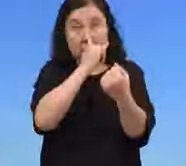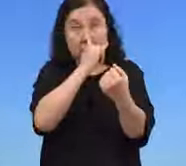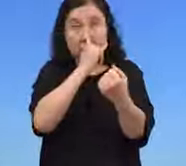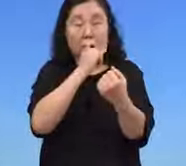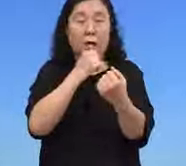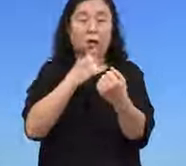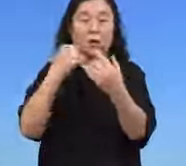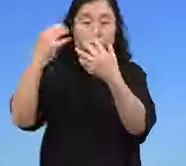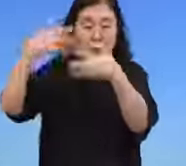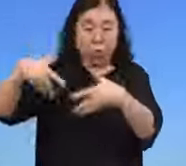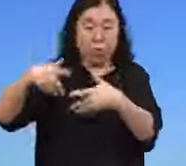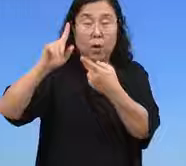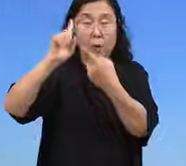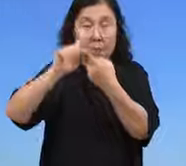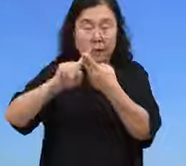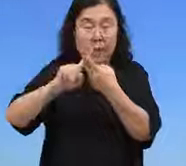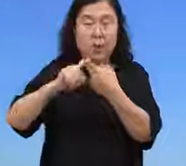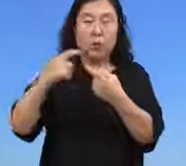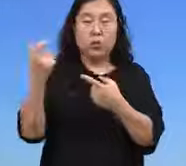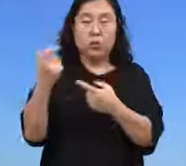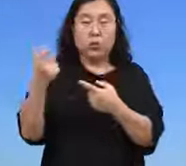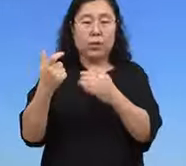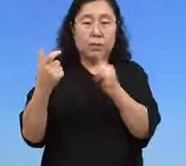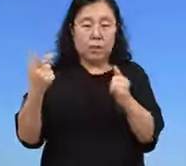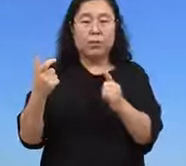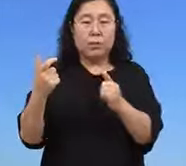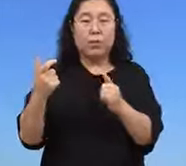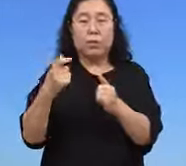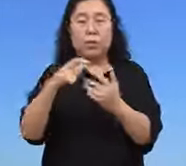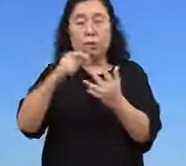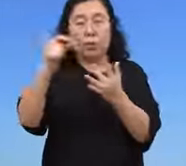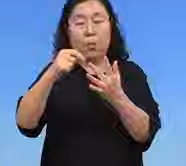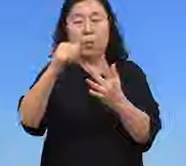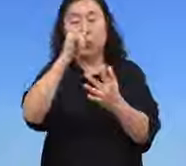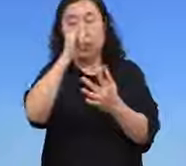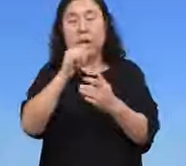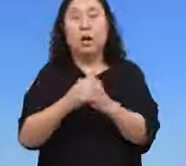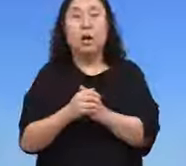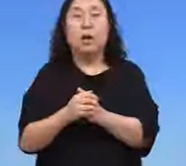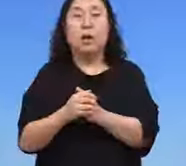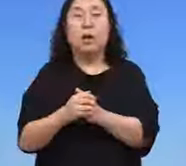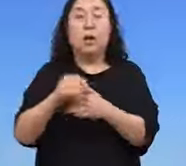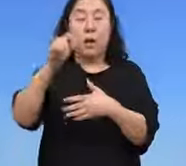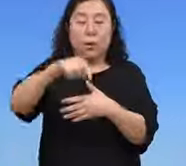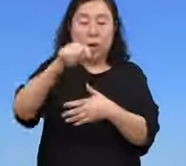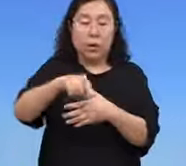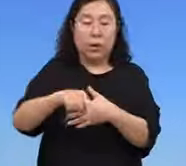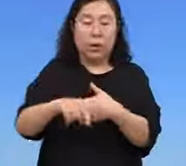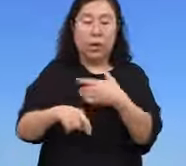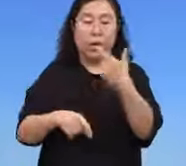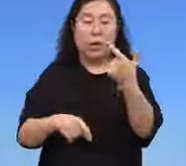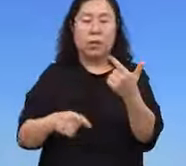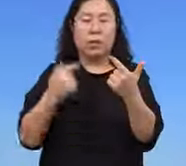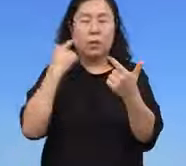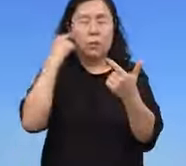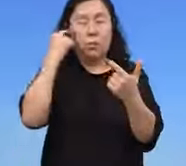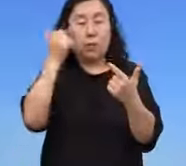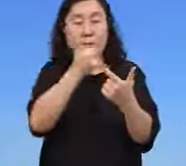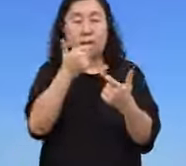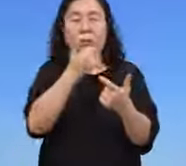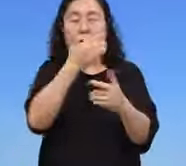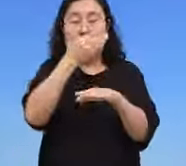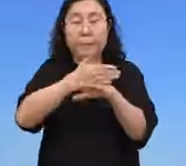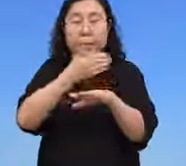분들이에요. 뭐 30분, 60분도 뽑을 수 있을 것 같아요. 그런데 이제 참 외부의 그 6 목사님들이